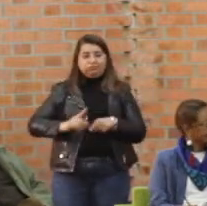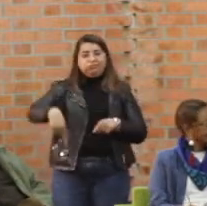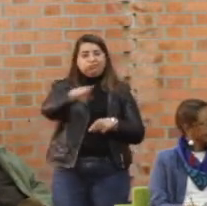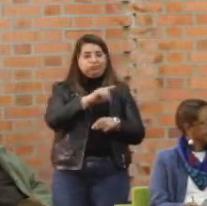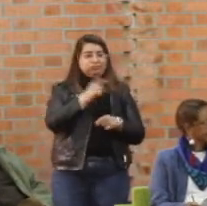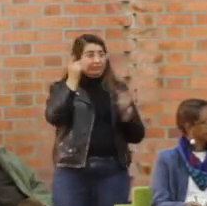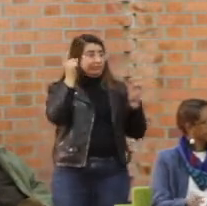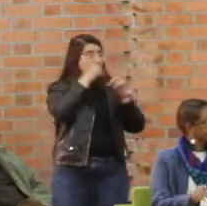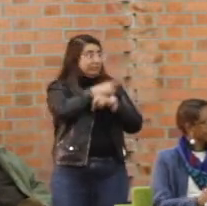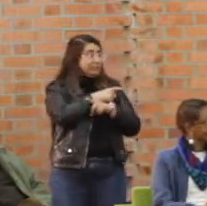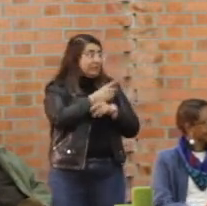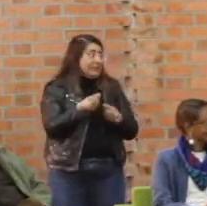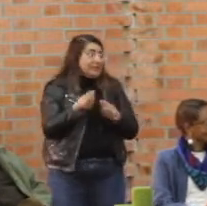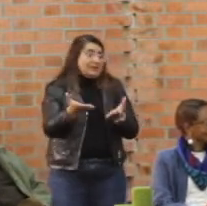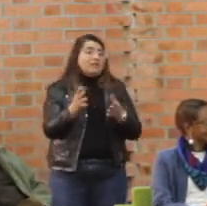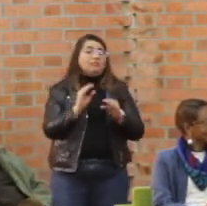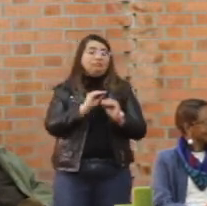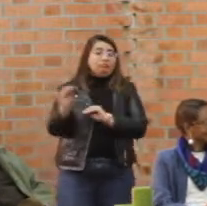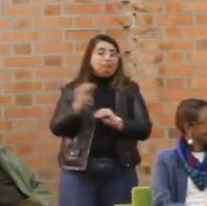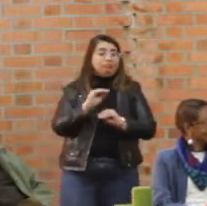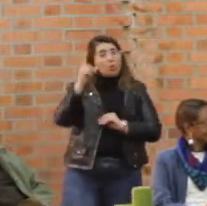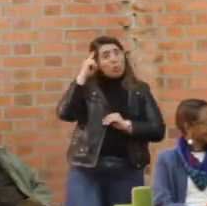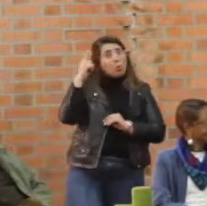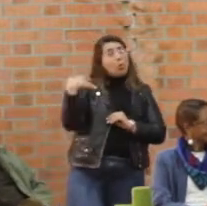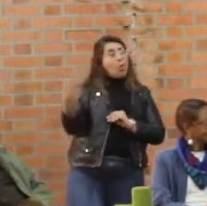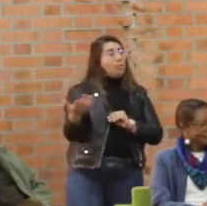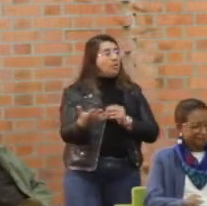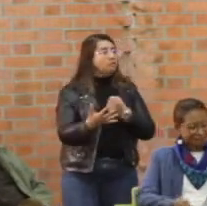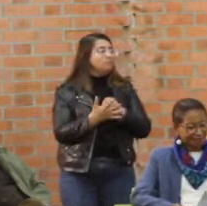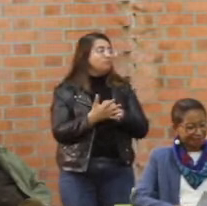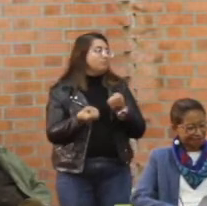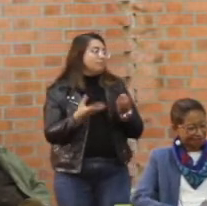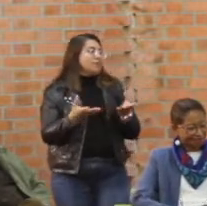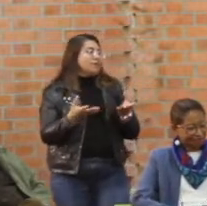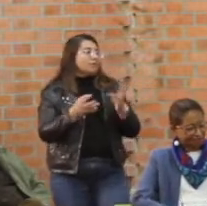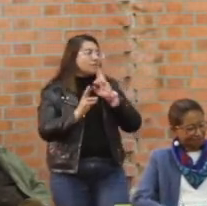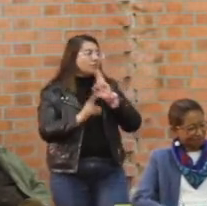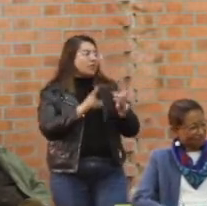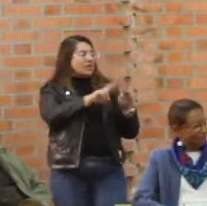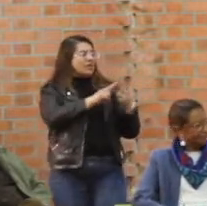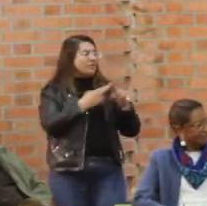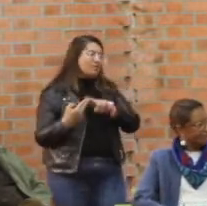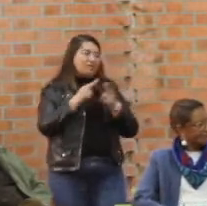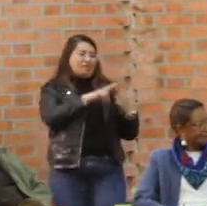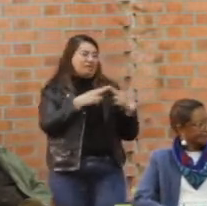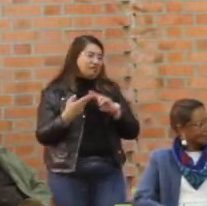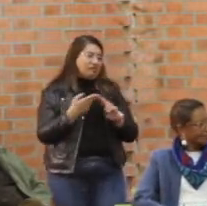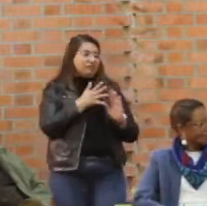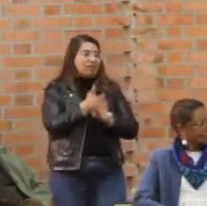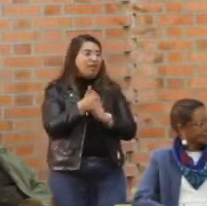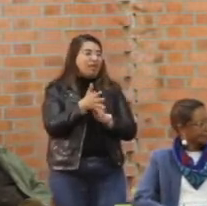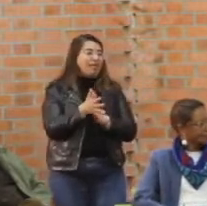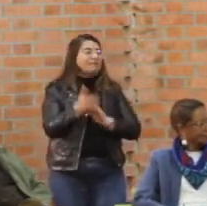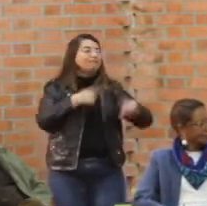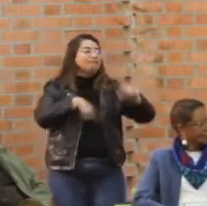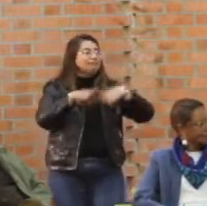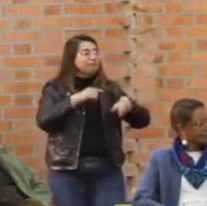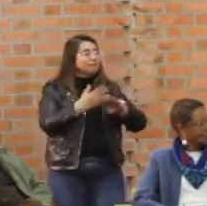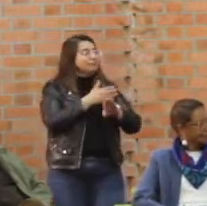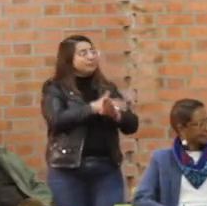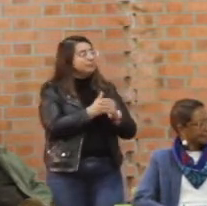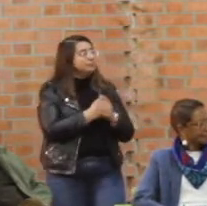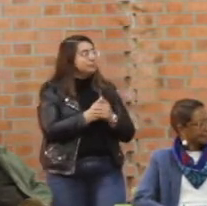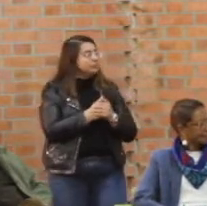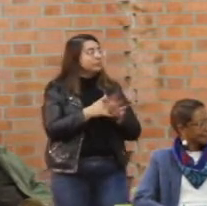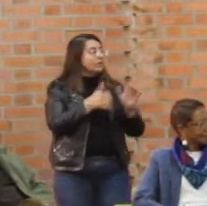yo creo que desde allí pues le apostamos como como en articulación yo creo que converjo mucho en esta idea de que